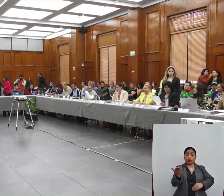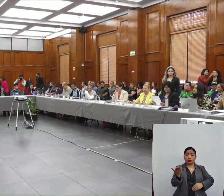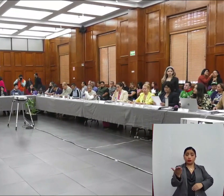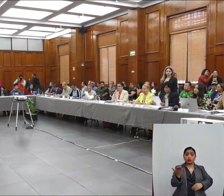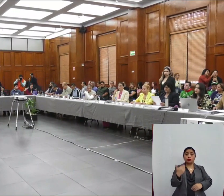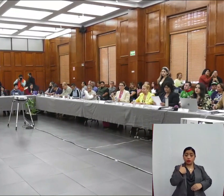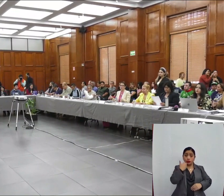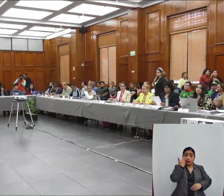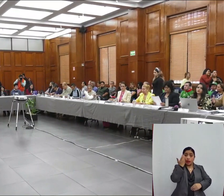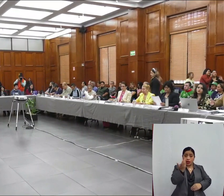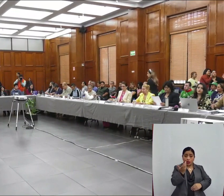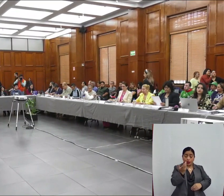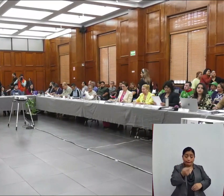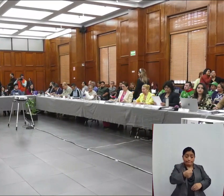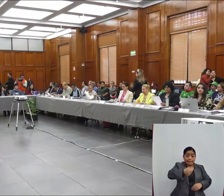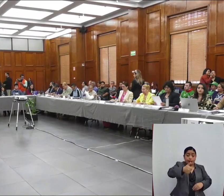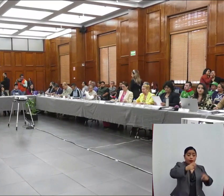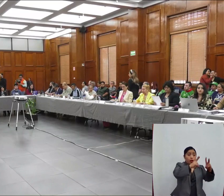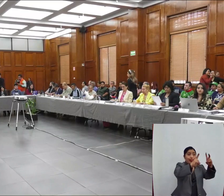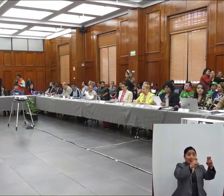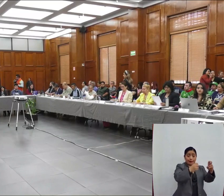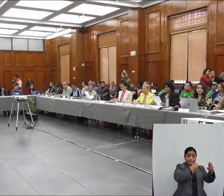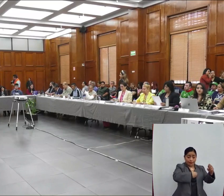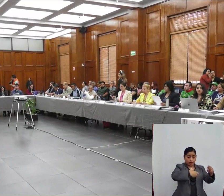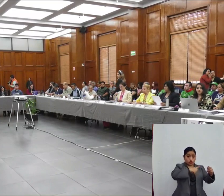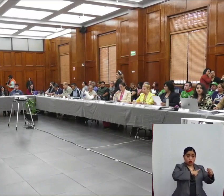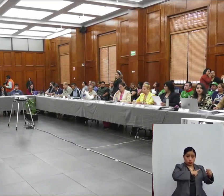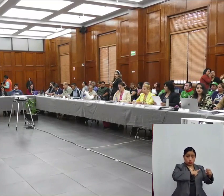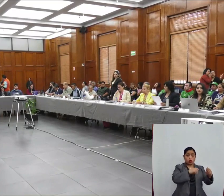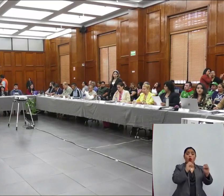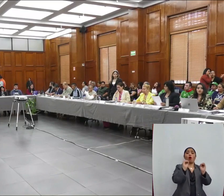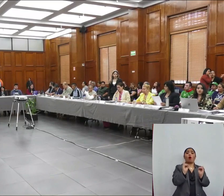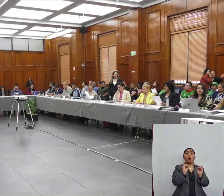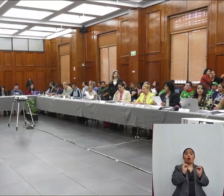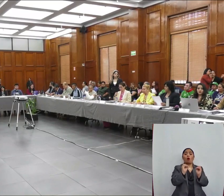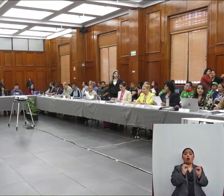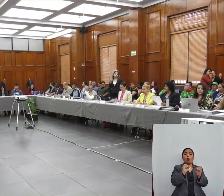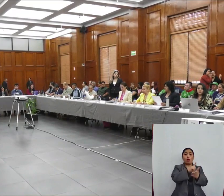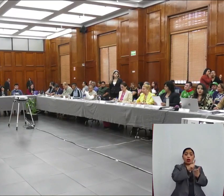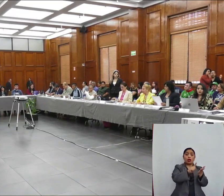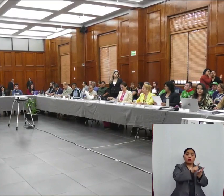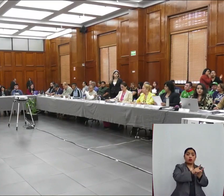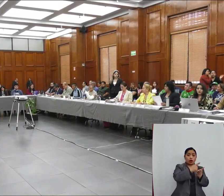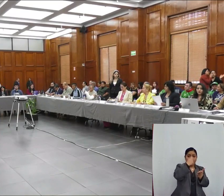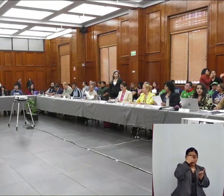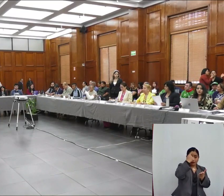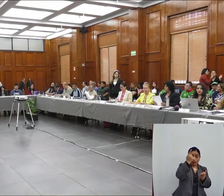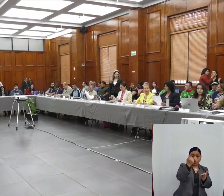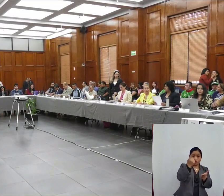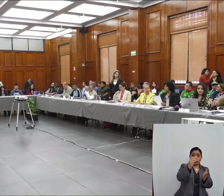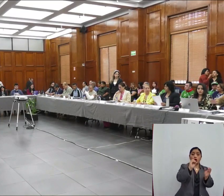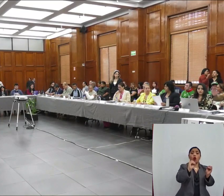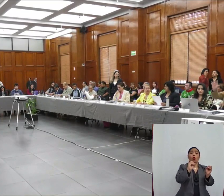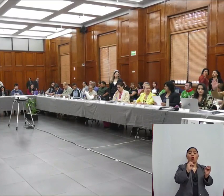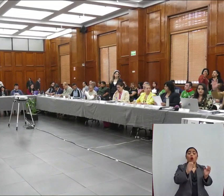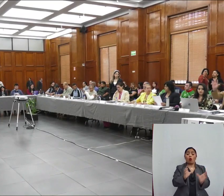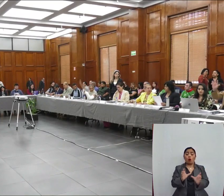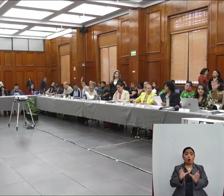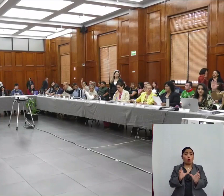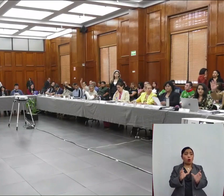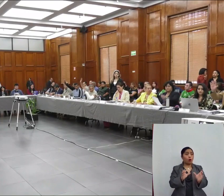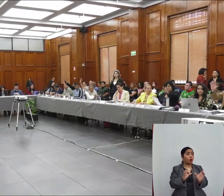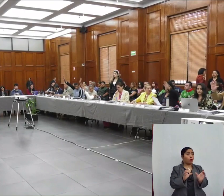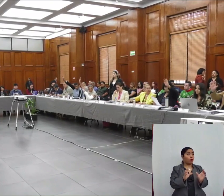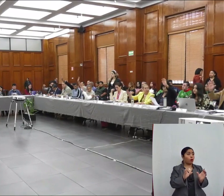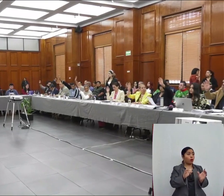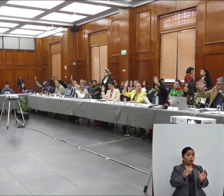que analicemos, que vayamos tomando como base el texto de lectura fácil. Levanten la mano los que